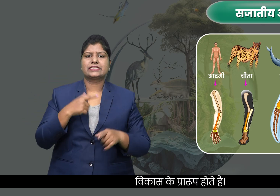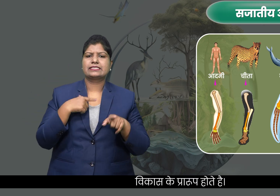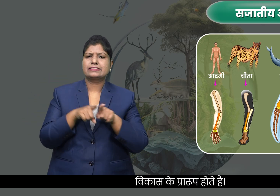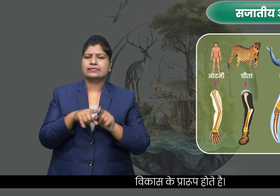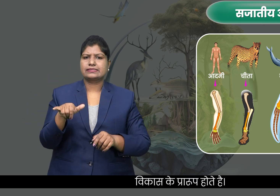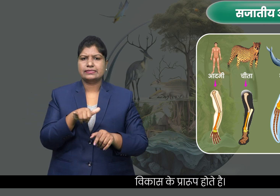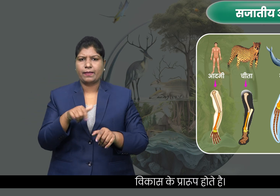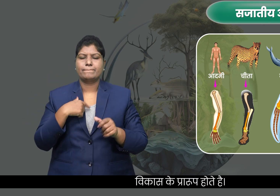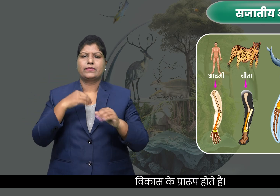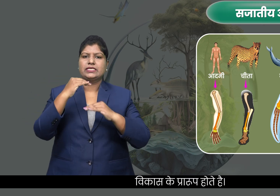हैं।